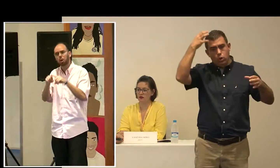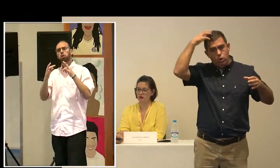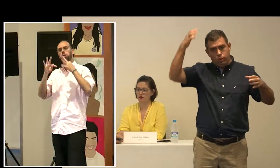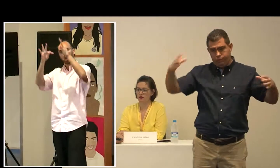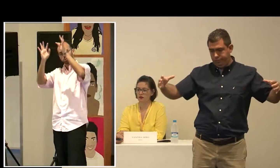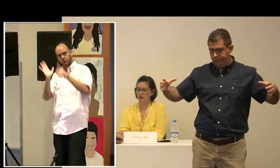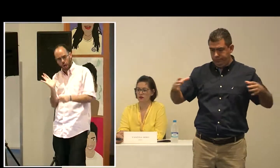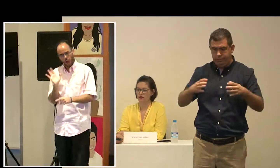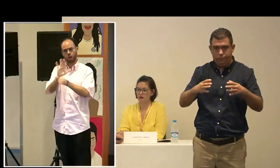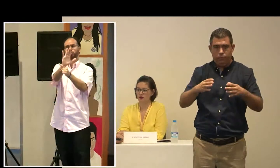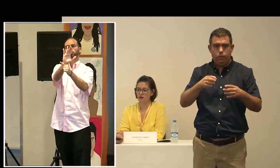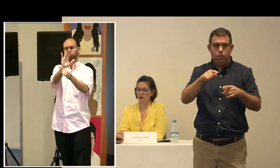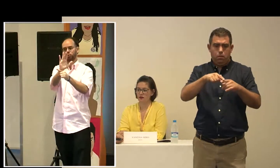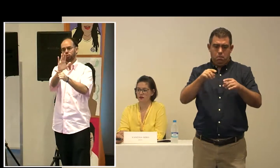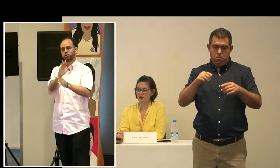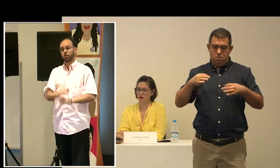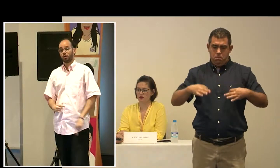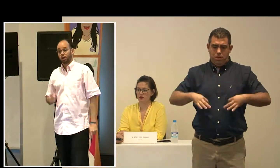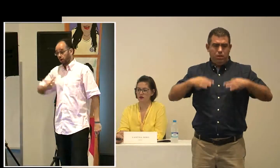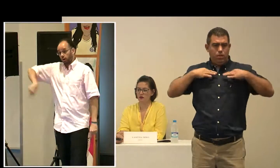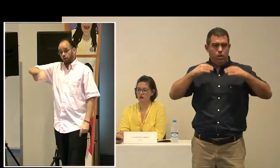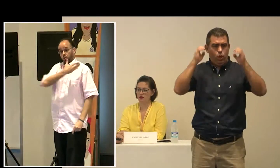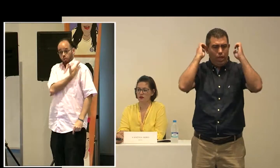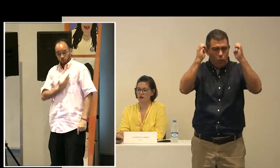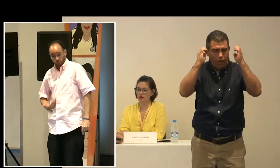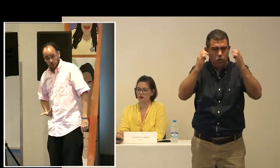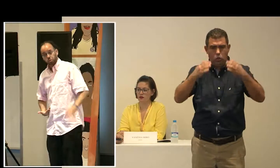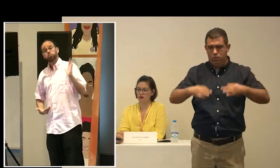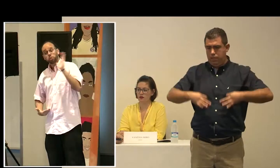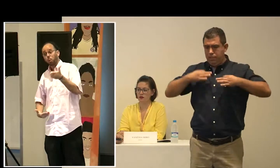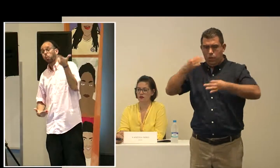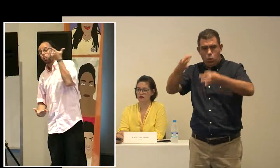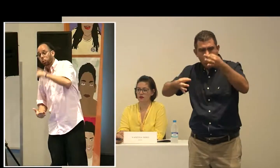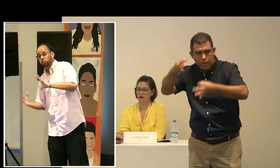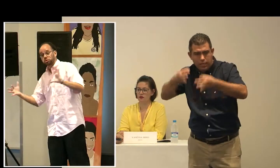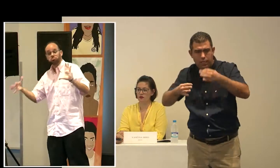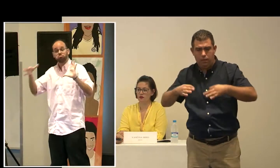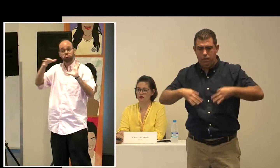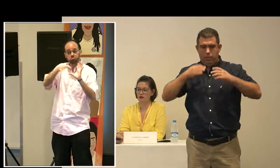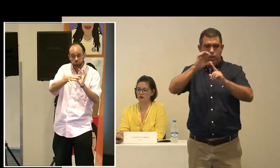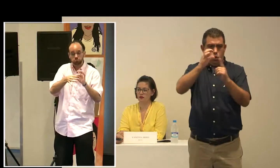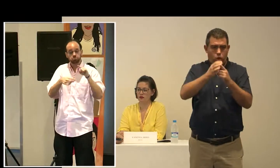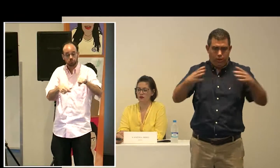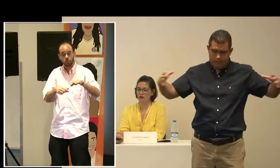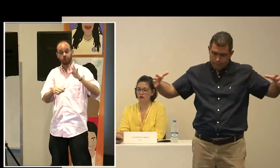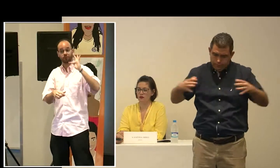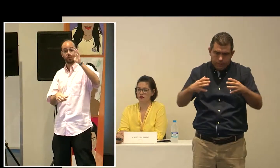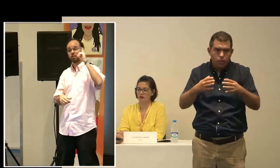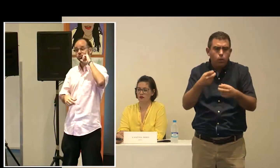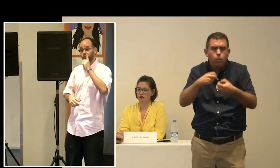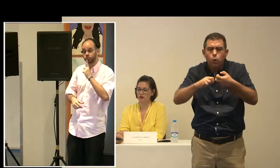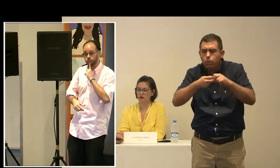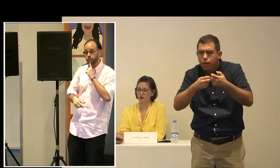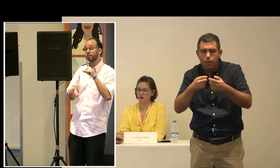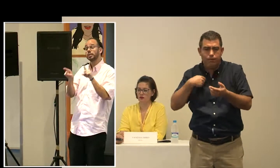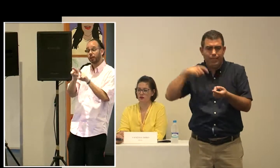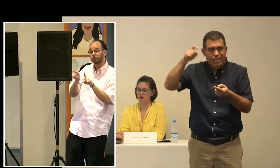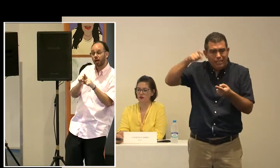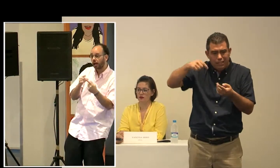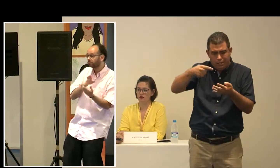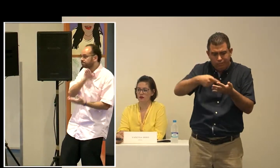interiores têm a oportunidade da tecnologia por meio de auxílio governamental. Nós conseguimos essa